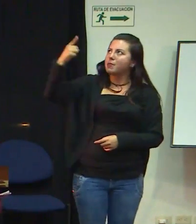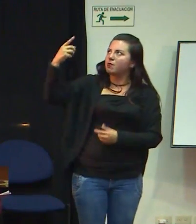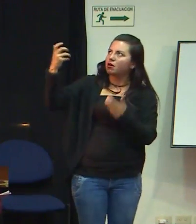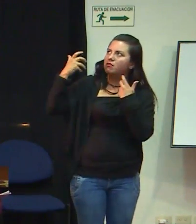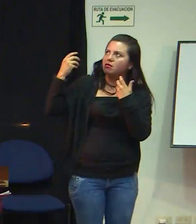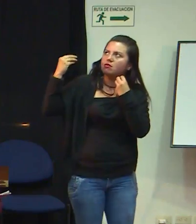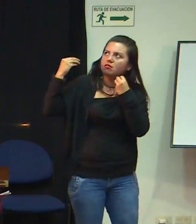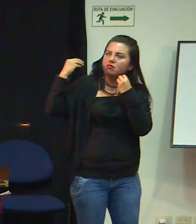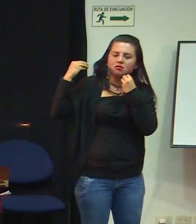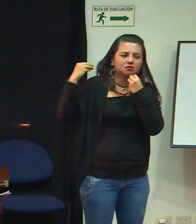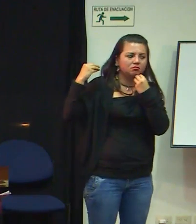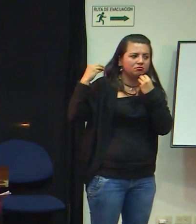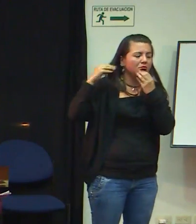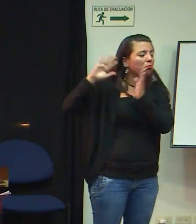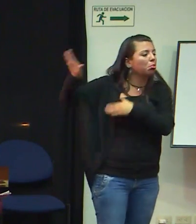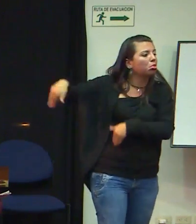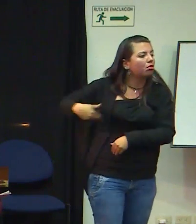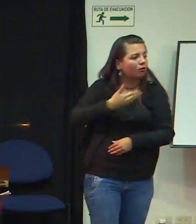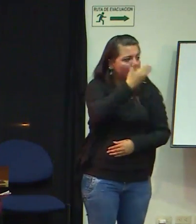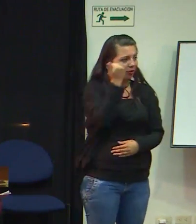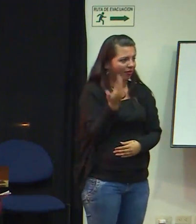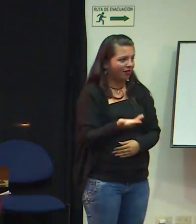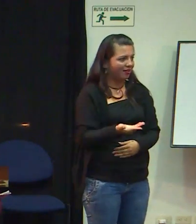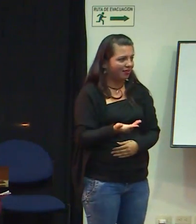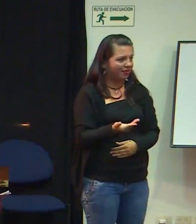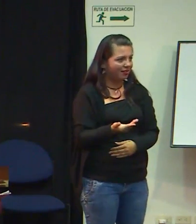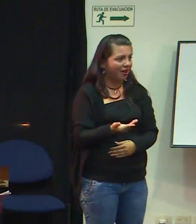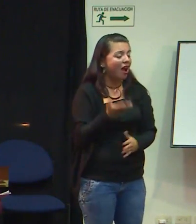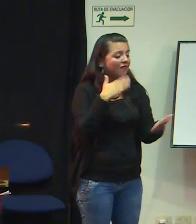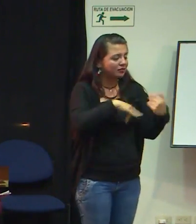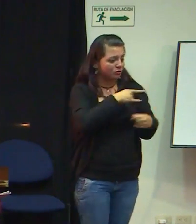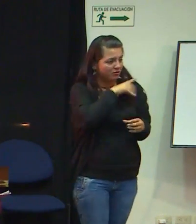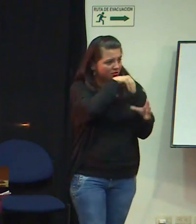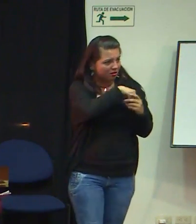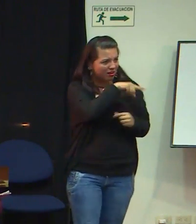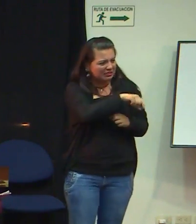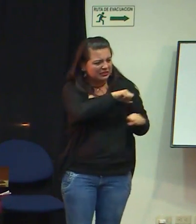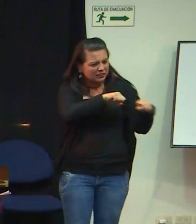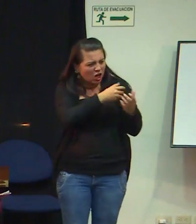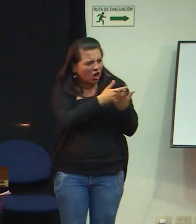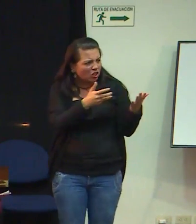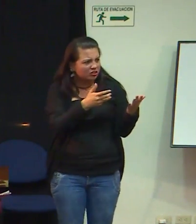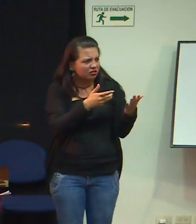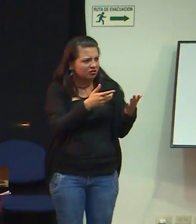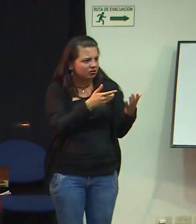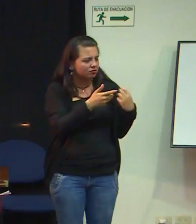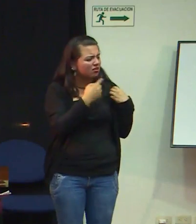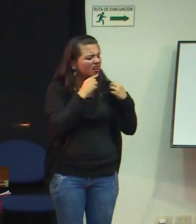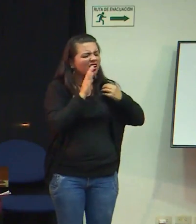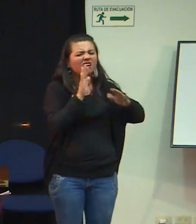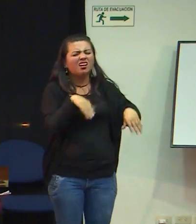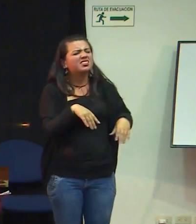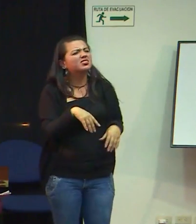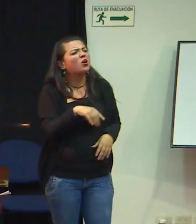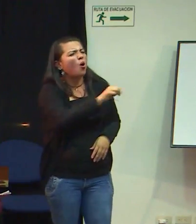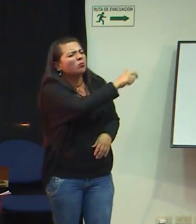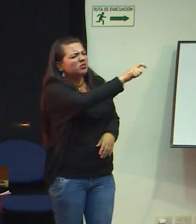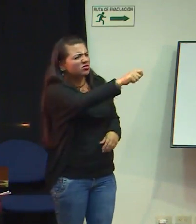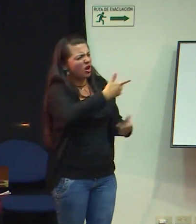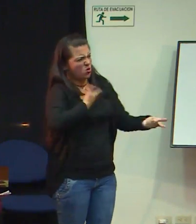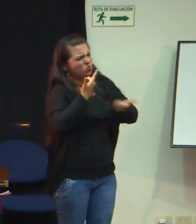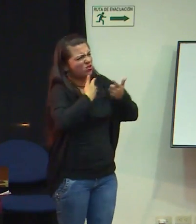olvida que muchas de las dinámicas que se generan en la universidad es por simple apatismo y creer que otros que van a dar la